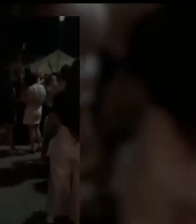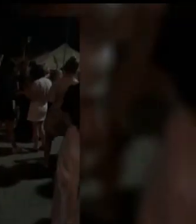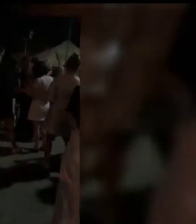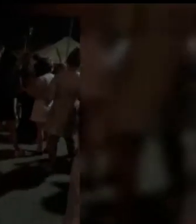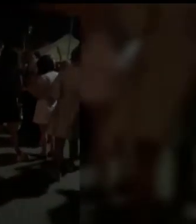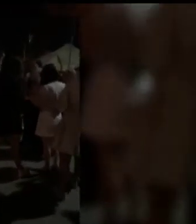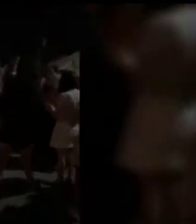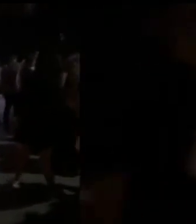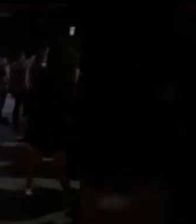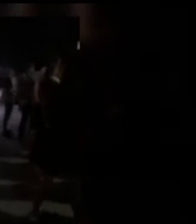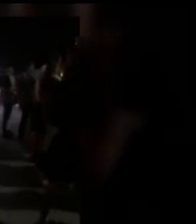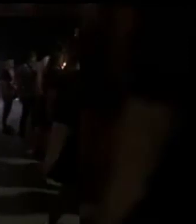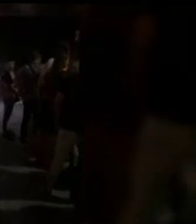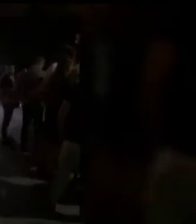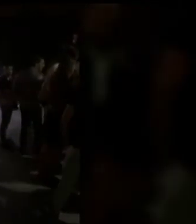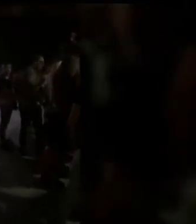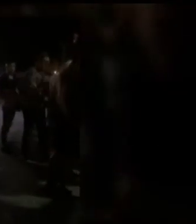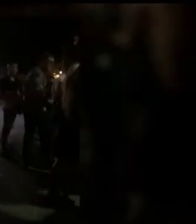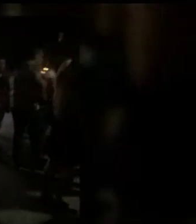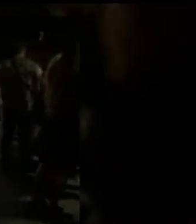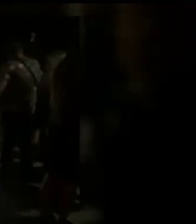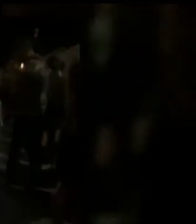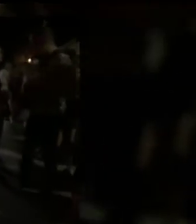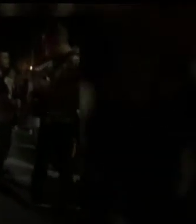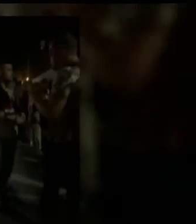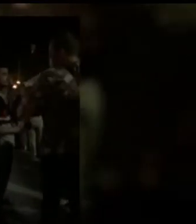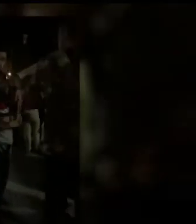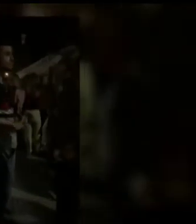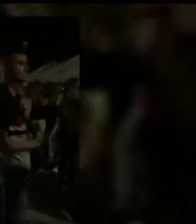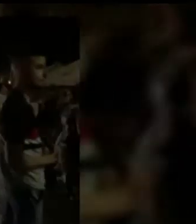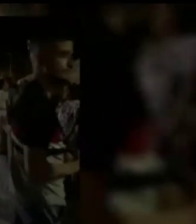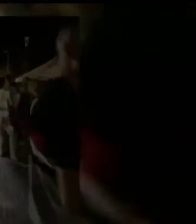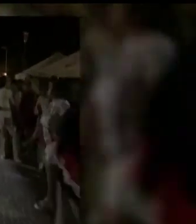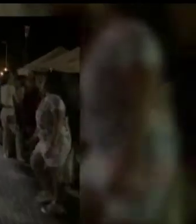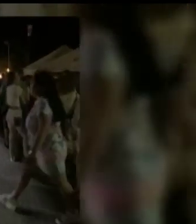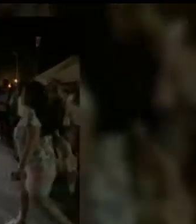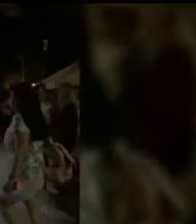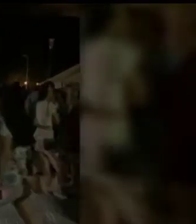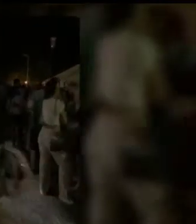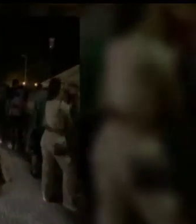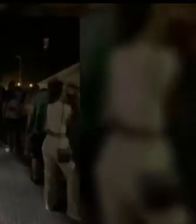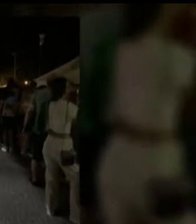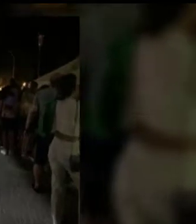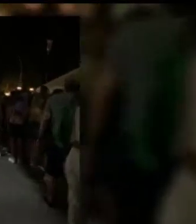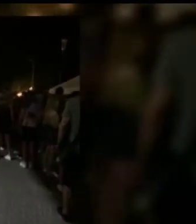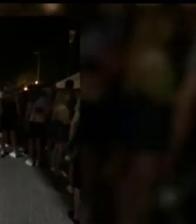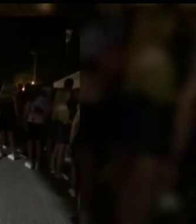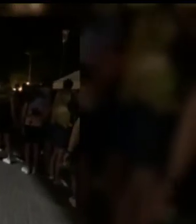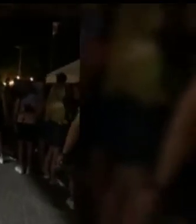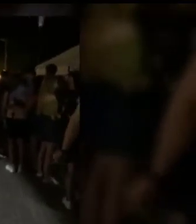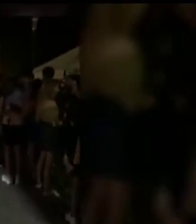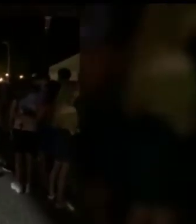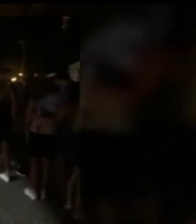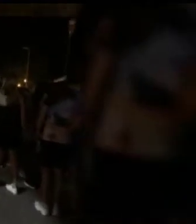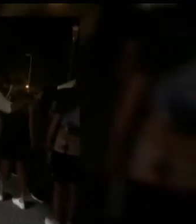напомнил, что в связи с надвигающимися местными выборами для местных властей решение вводить более жесткие карантинные ограничения и контролировать